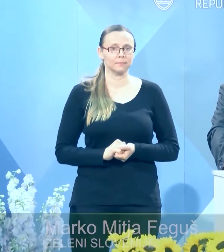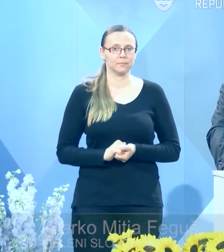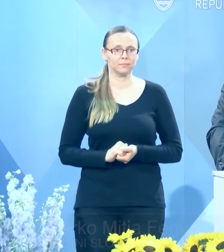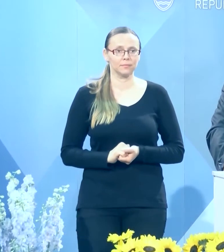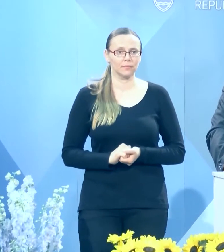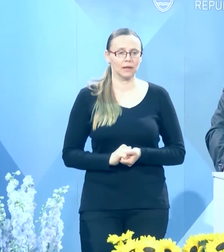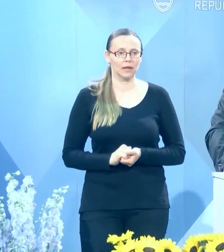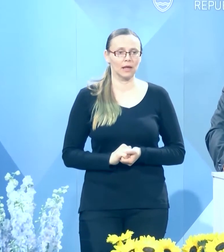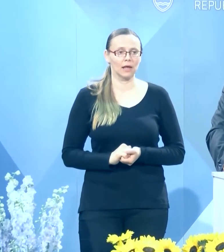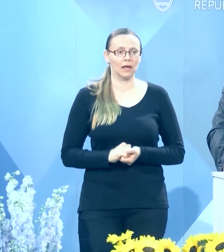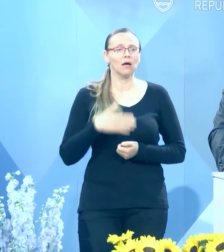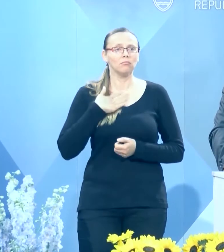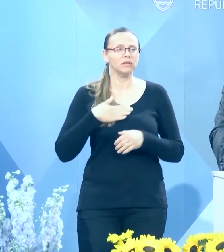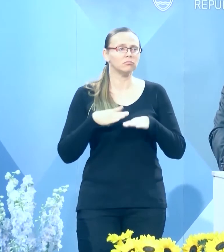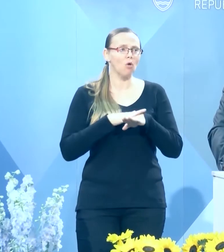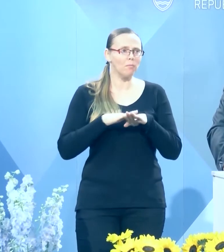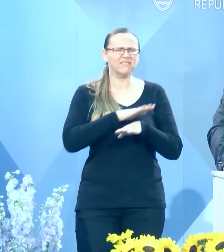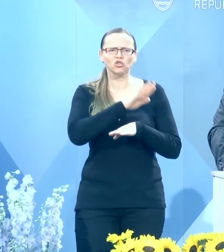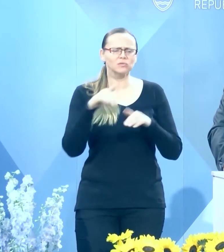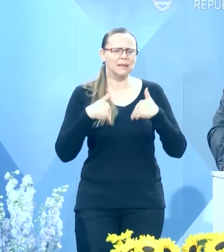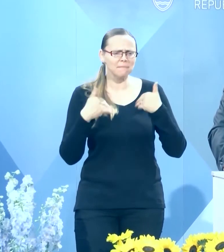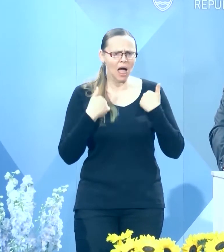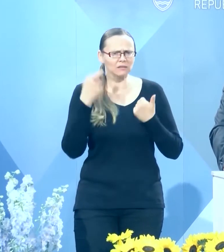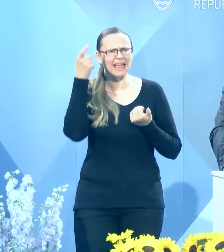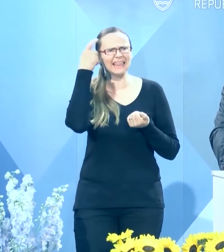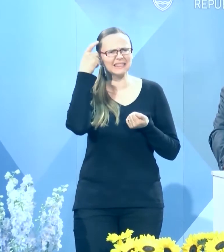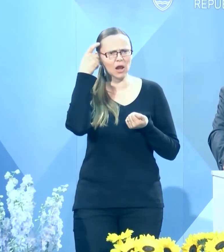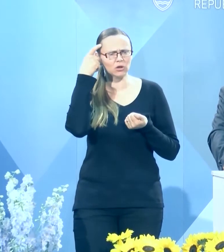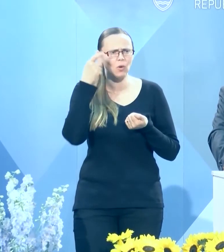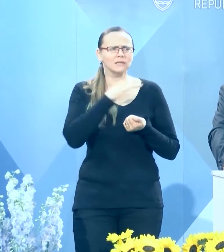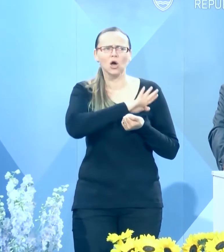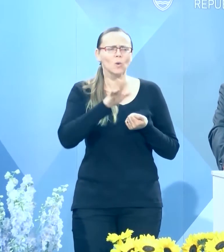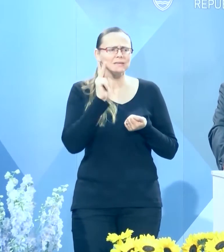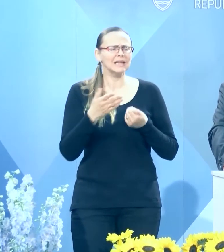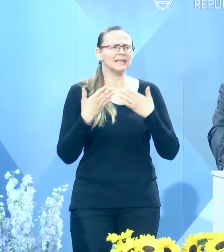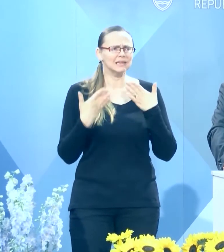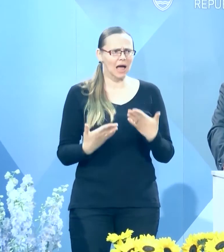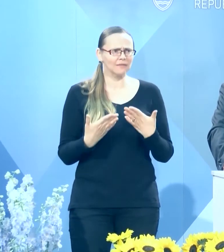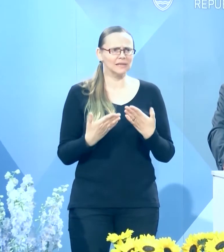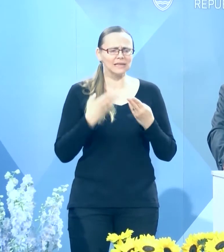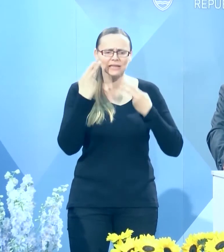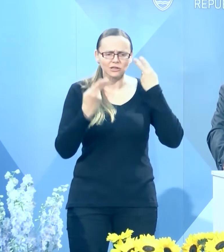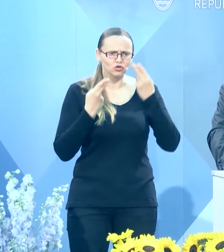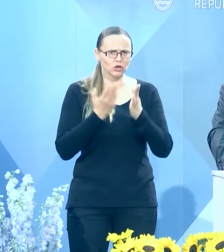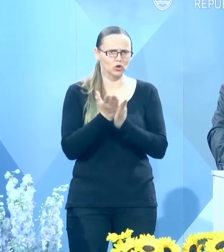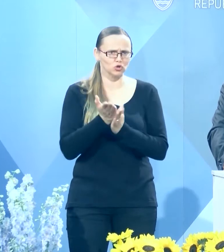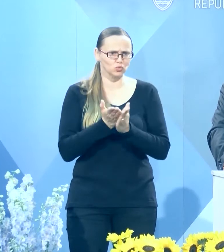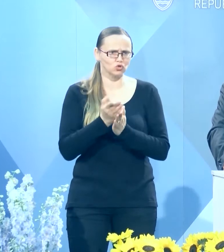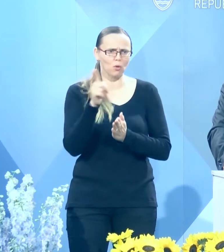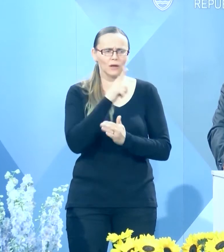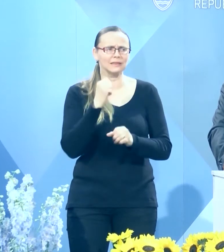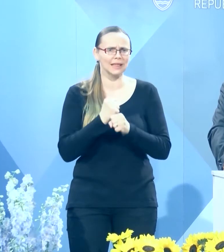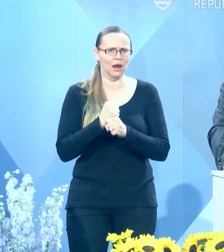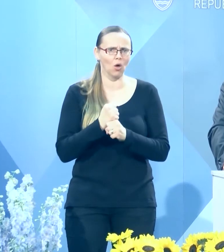bi upravičil vse mlade intelektualce, vse, ki danes iščejo službo in